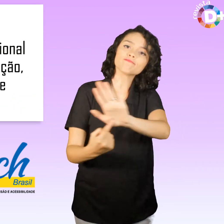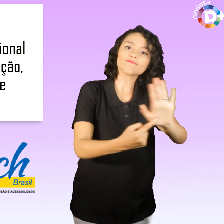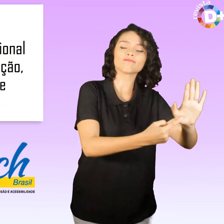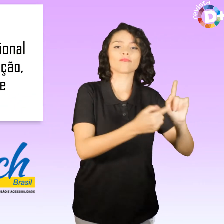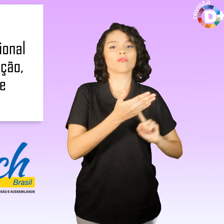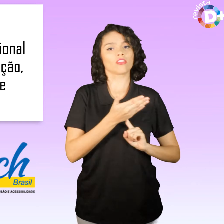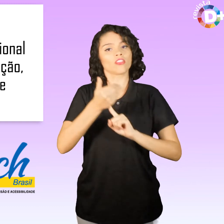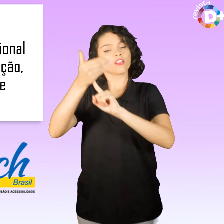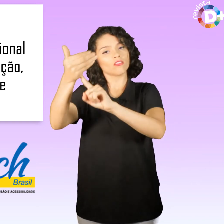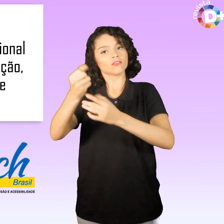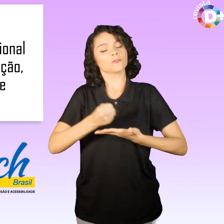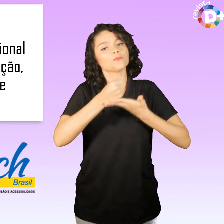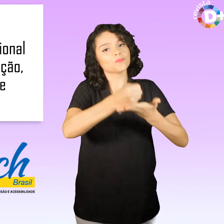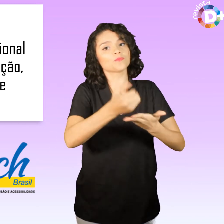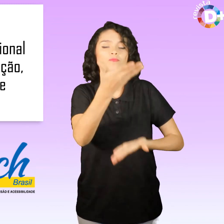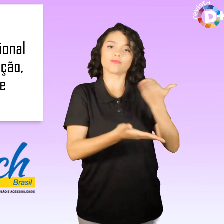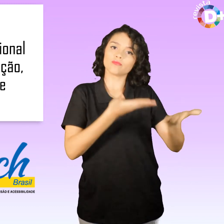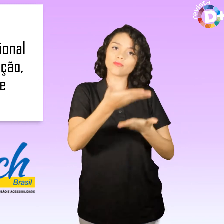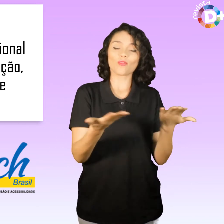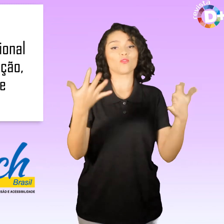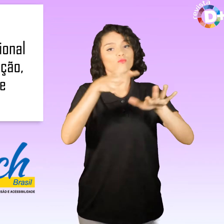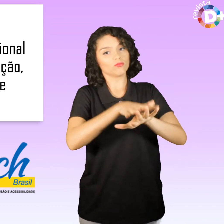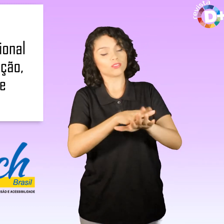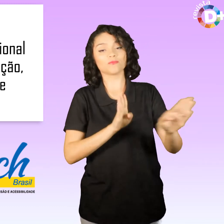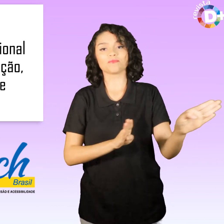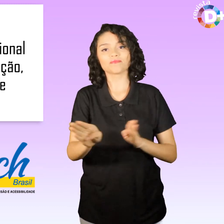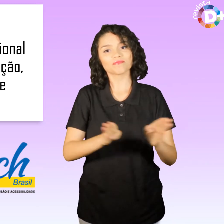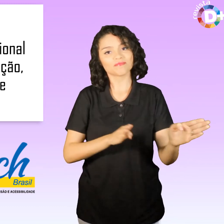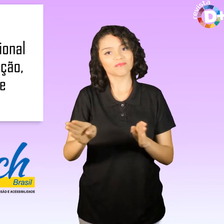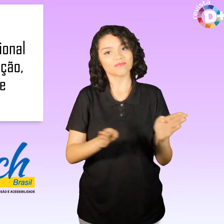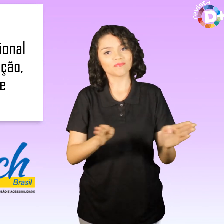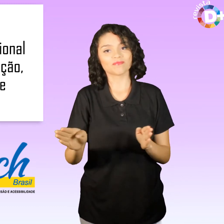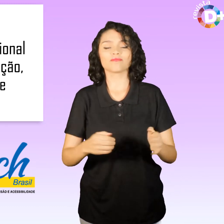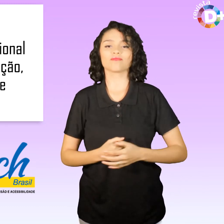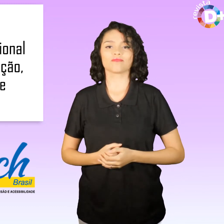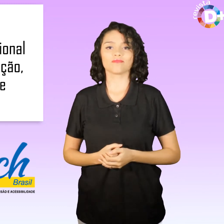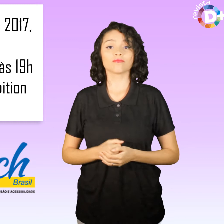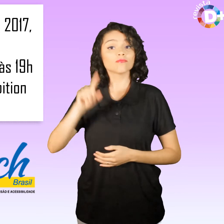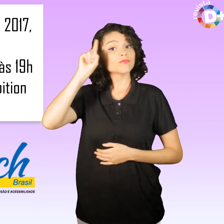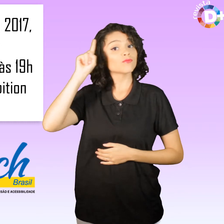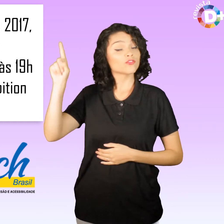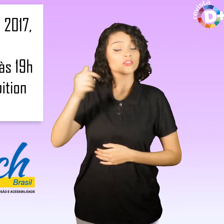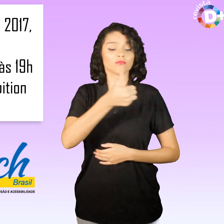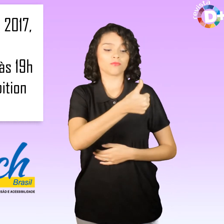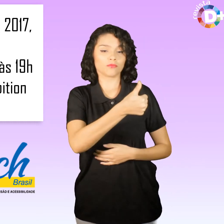de Tecnologias em Reabilitação, Inclusão e Acessibilidade. Data: de 1º